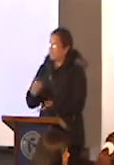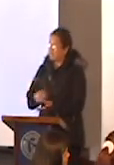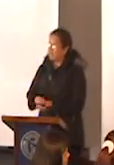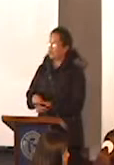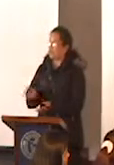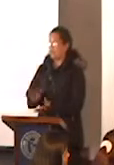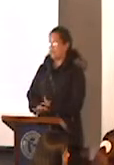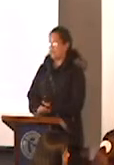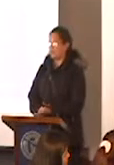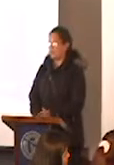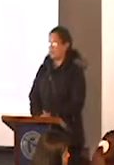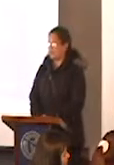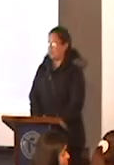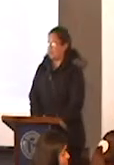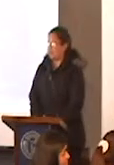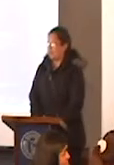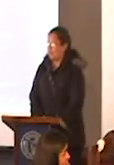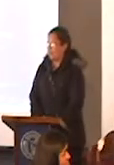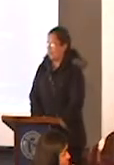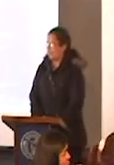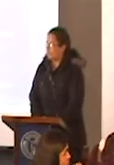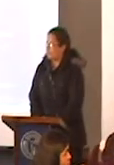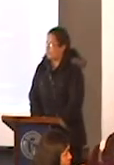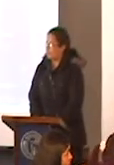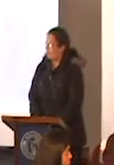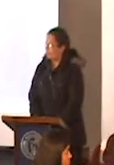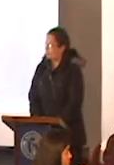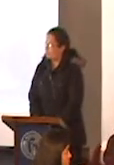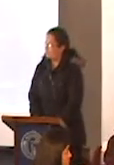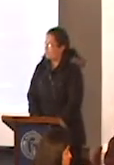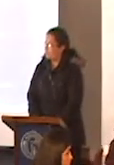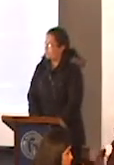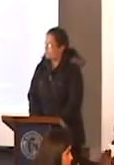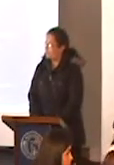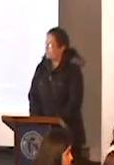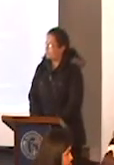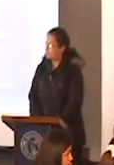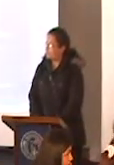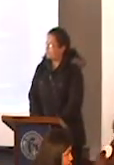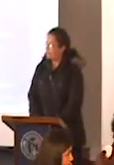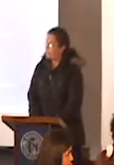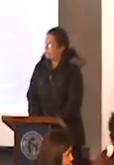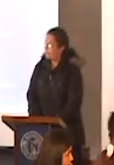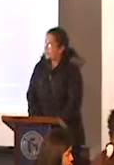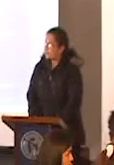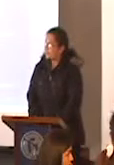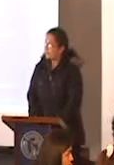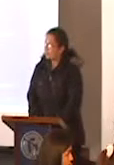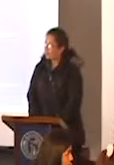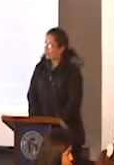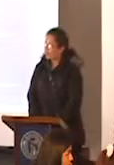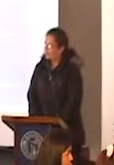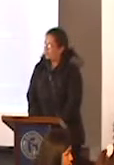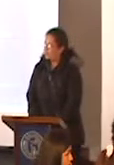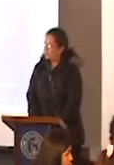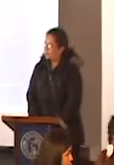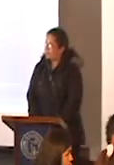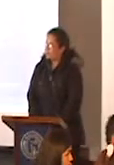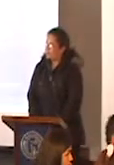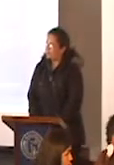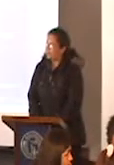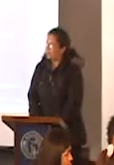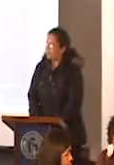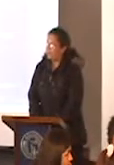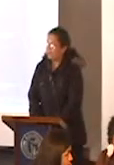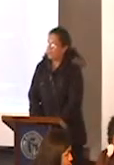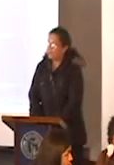de comunicación, sino también en el proceso de evaluación. Perdón, ¿y en el colegio, en los cursos de bachillerato, no hay